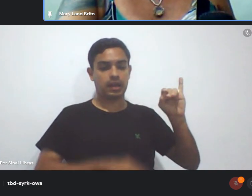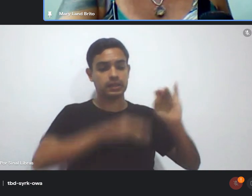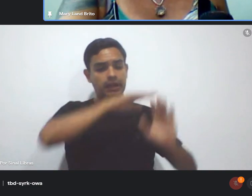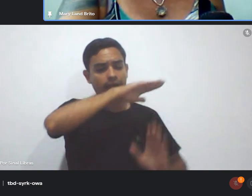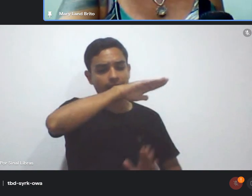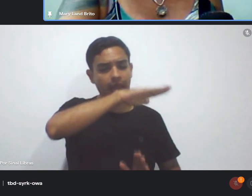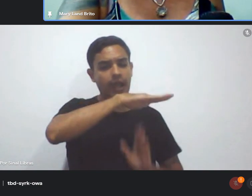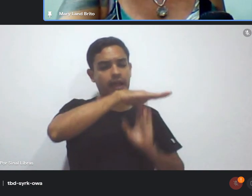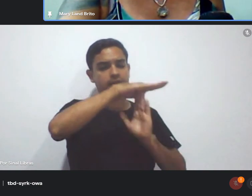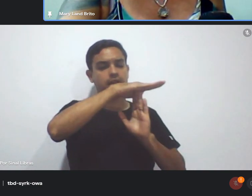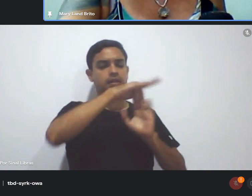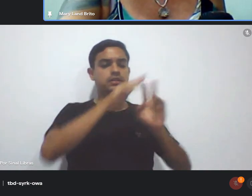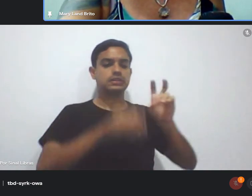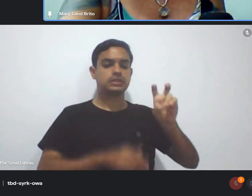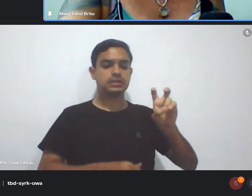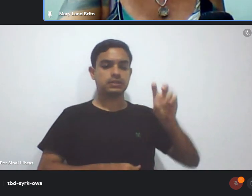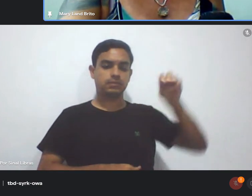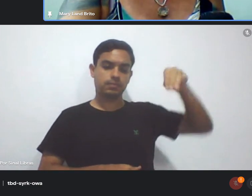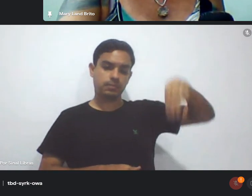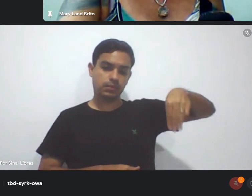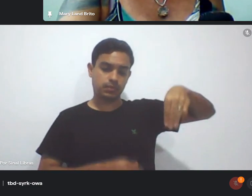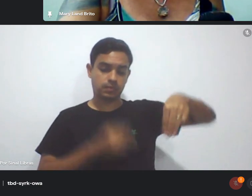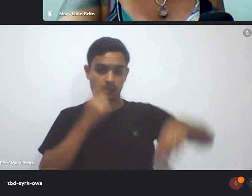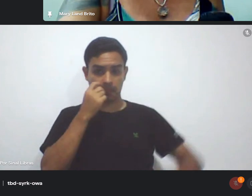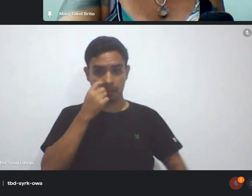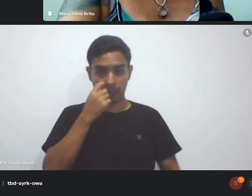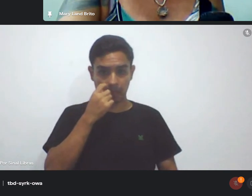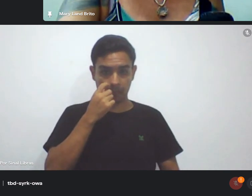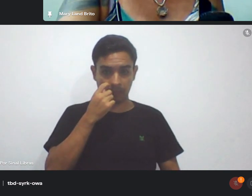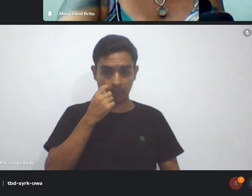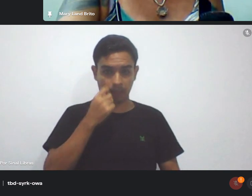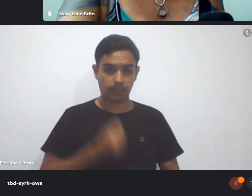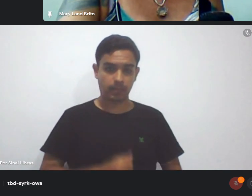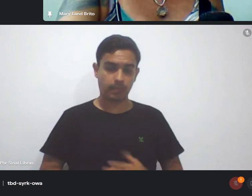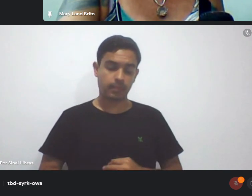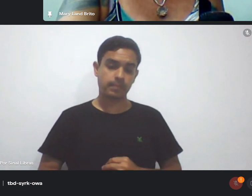E quem quiser vai levantando a mão. Pronto,